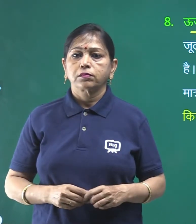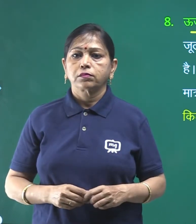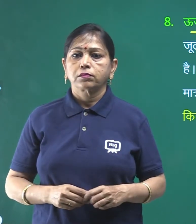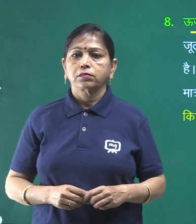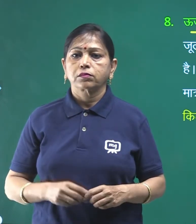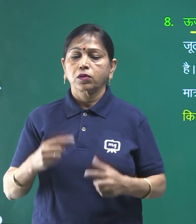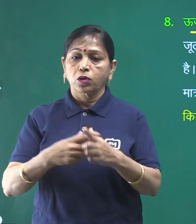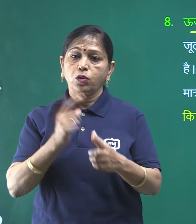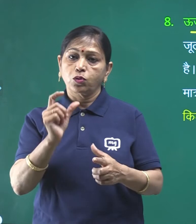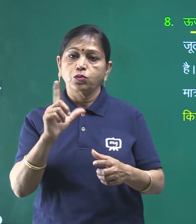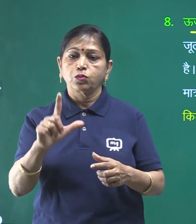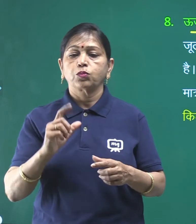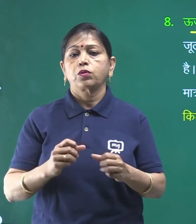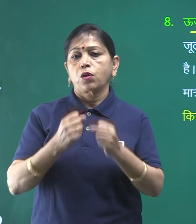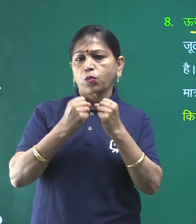जूल ऊर्जा का